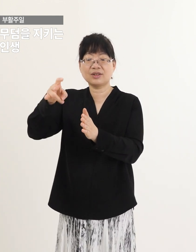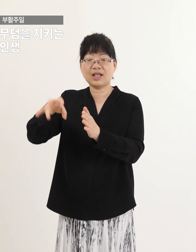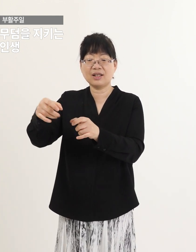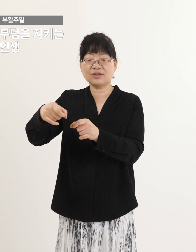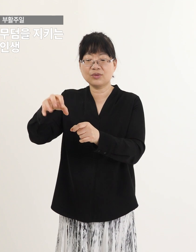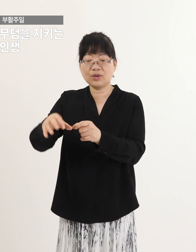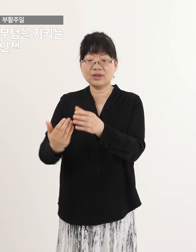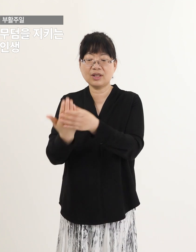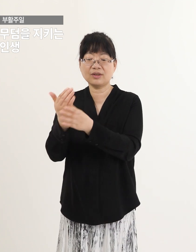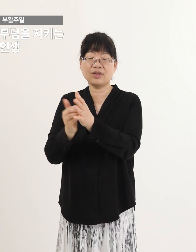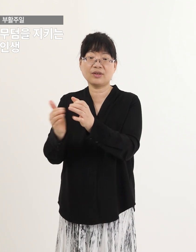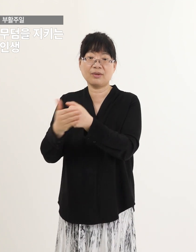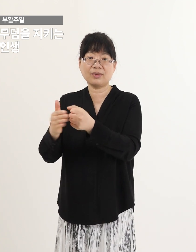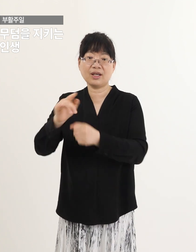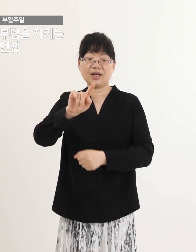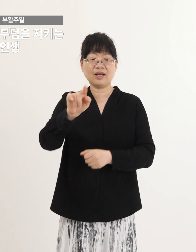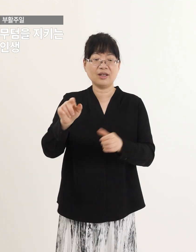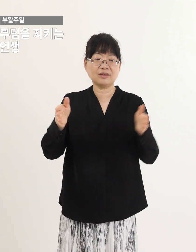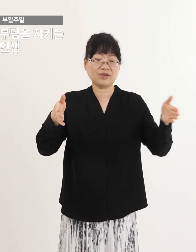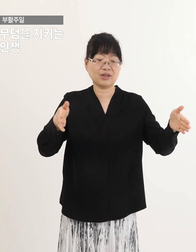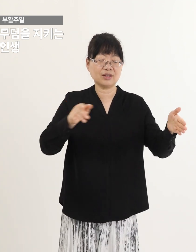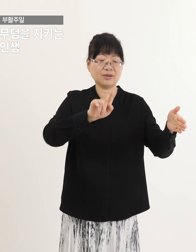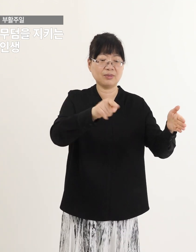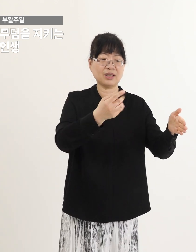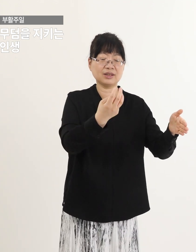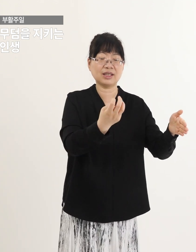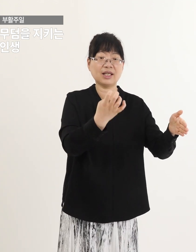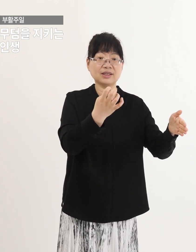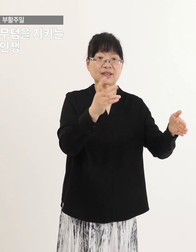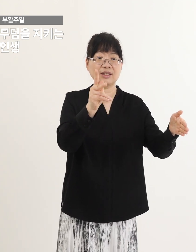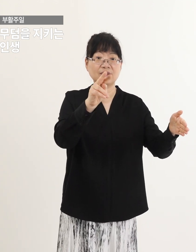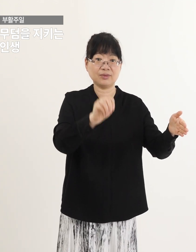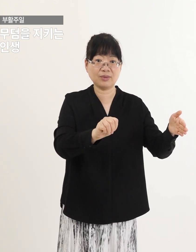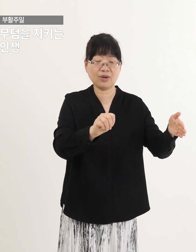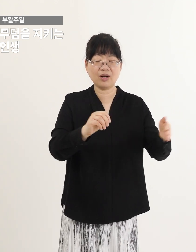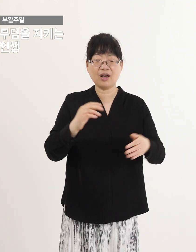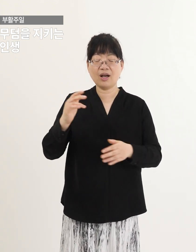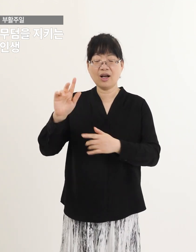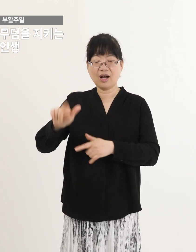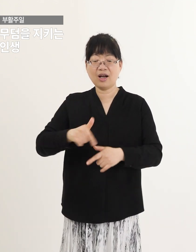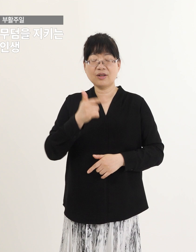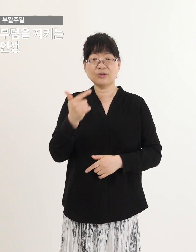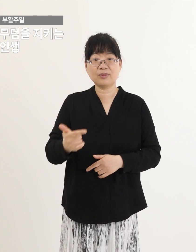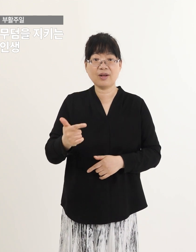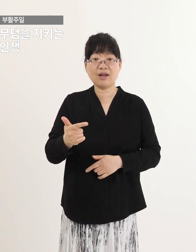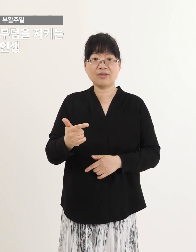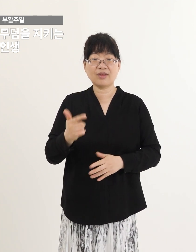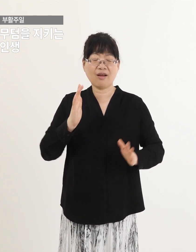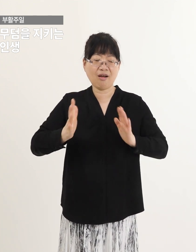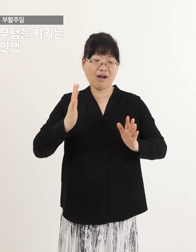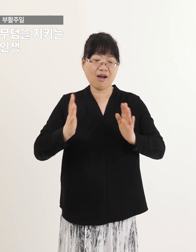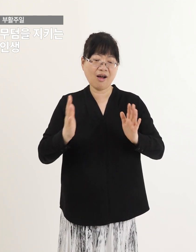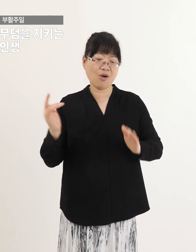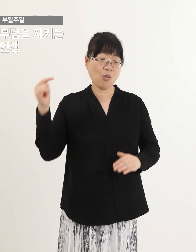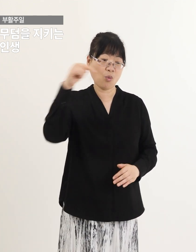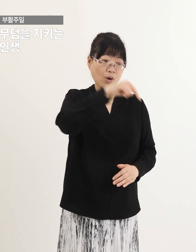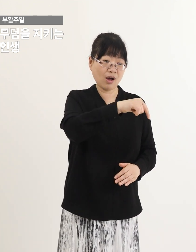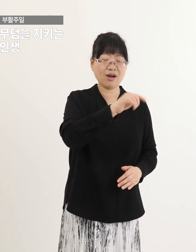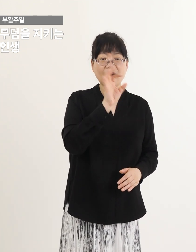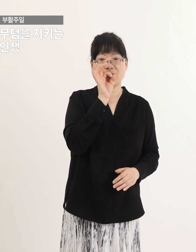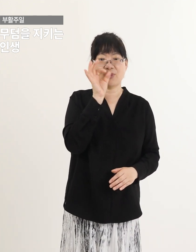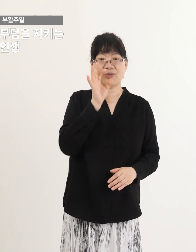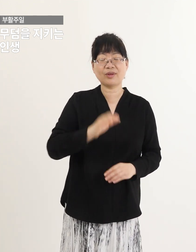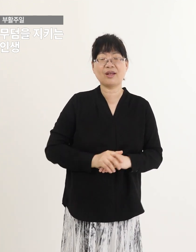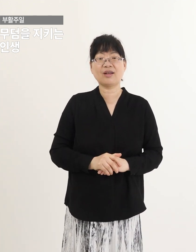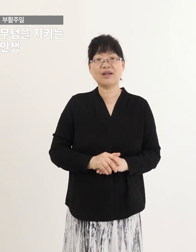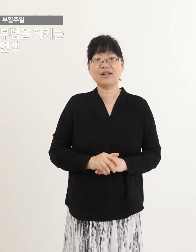벌어졌으니까. 이 140km예요. 그러면 이게 하루 만에 단박에 올 수 있는 거리가 아닙니다.